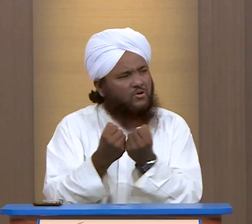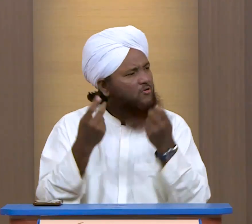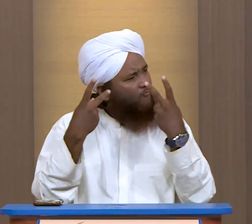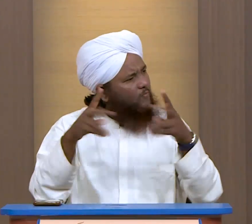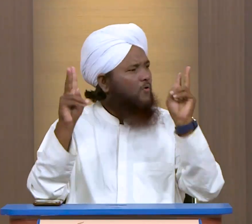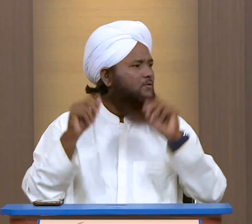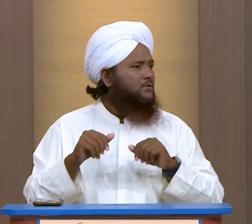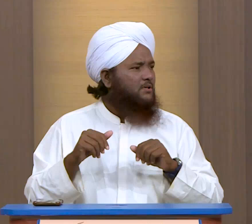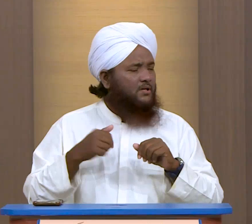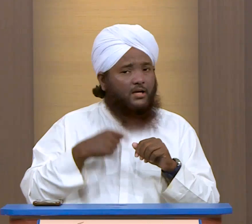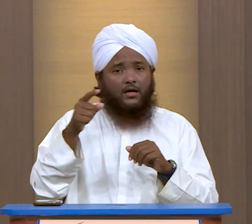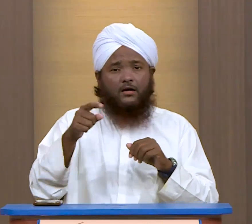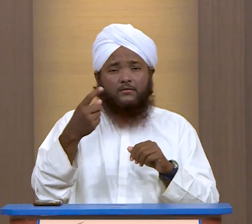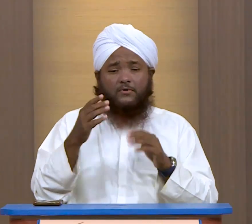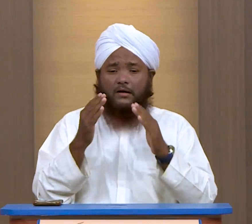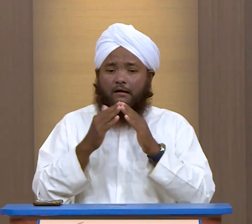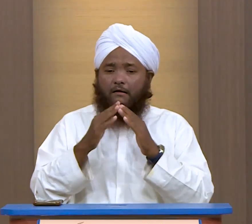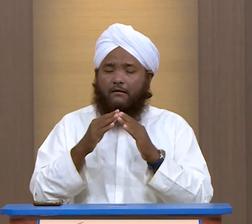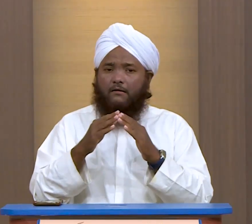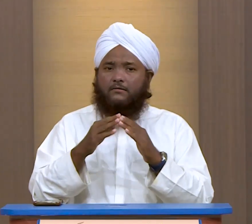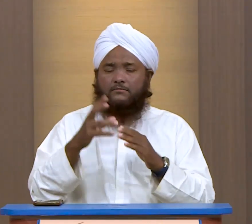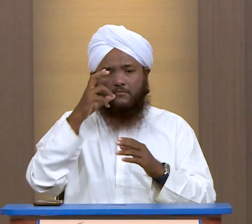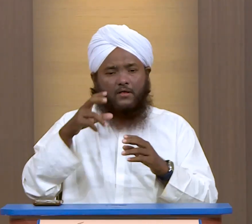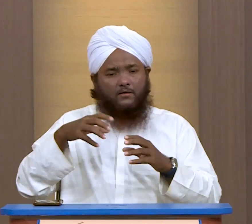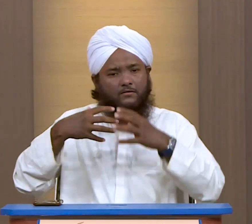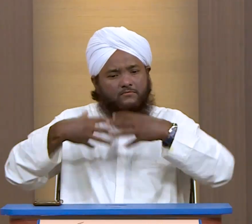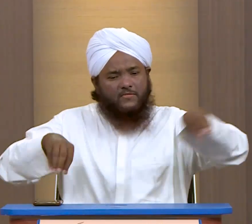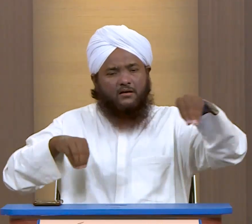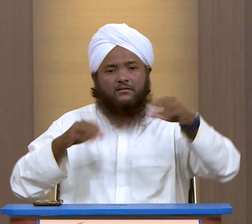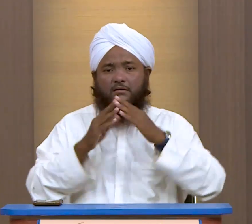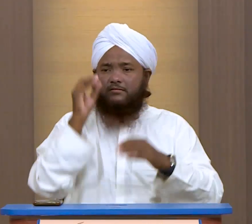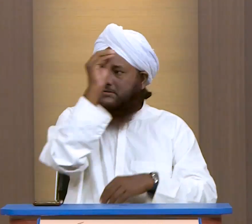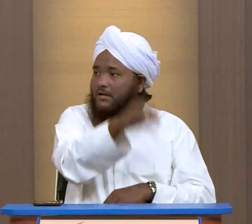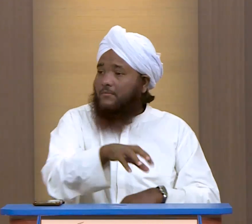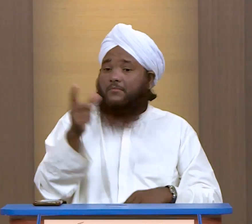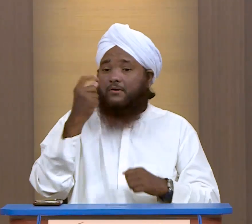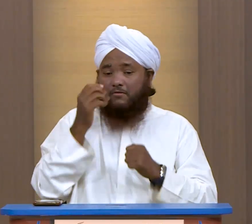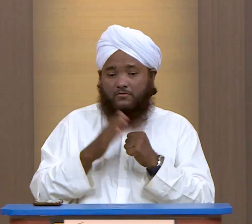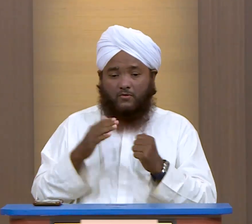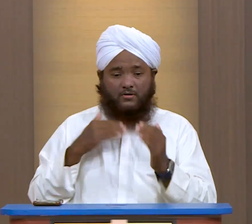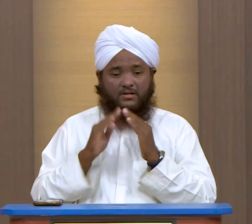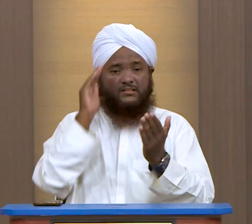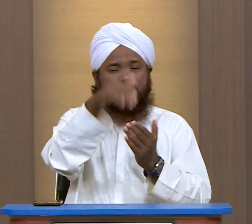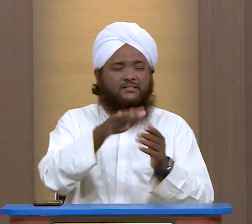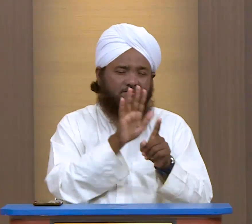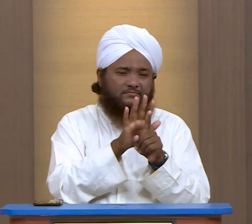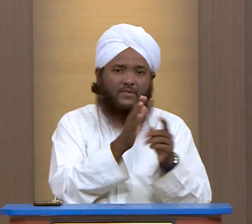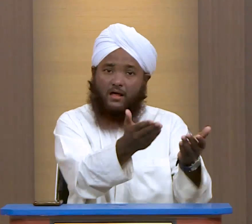کسان کی بیوی روٹھ کر میکے چلی گئی اور منت سماجت کر کے اس کو لے آیا۔ آخری بار بیوی نے کسان سے